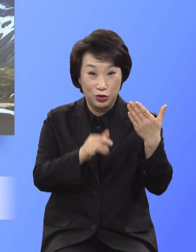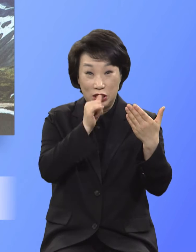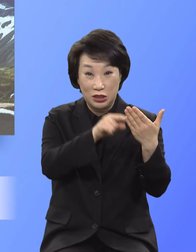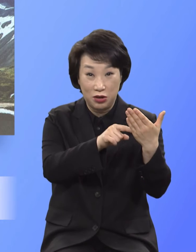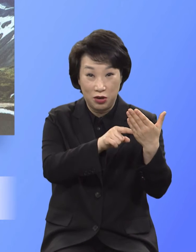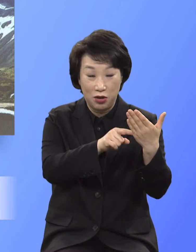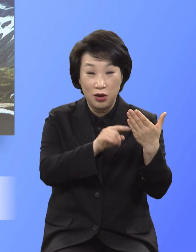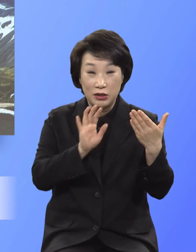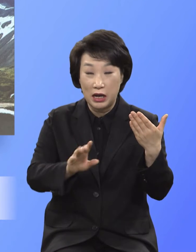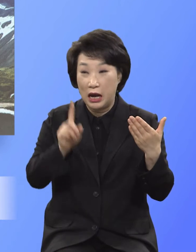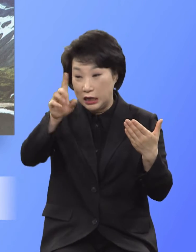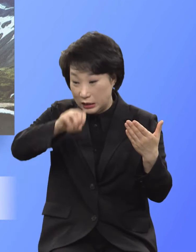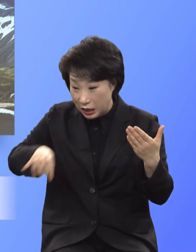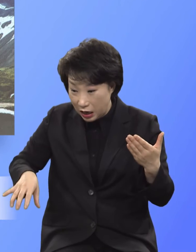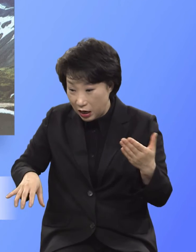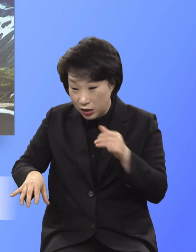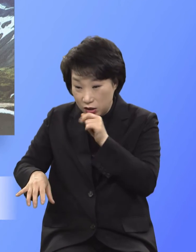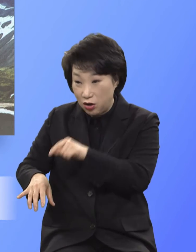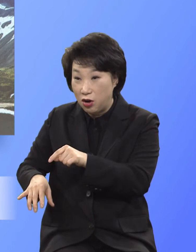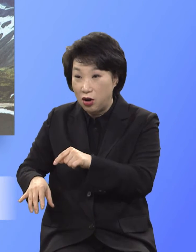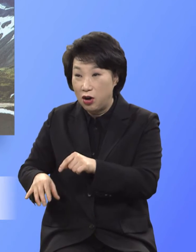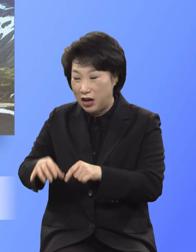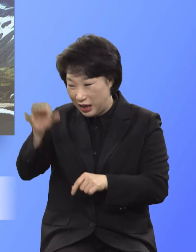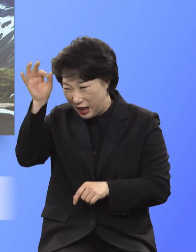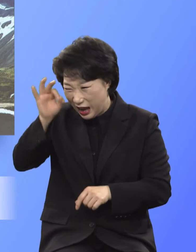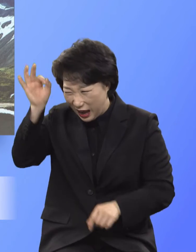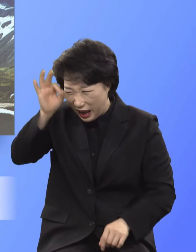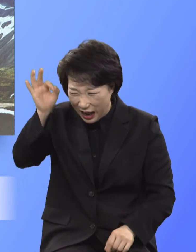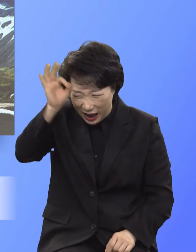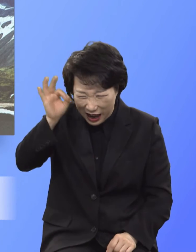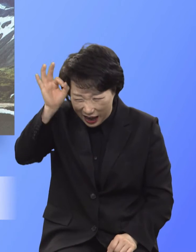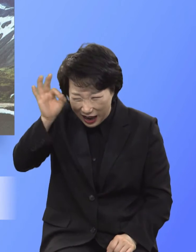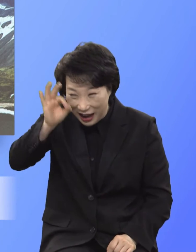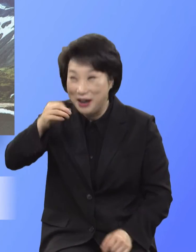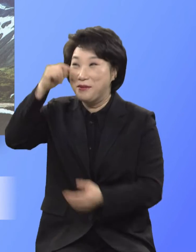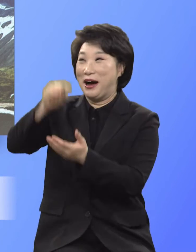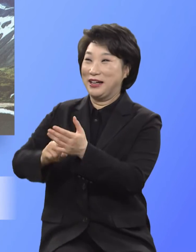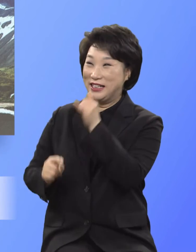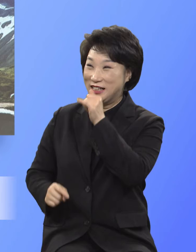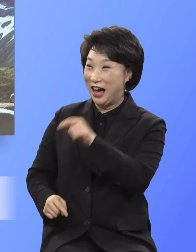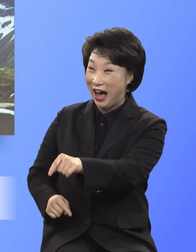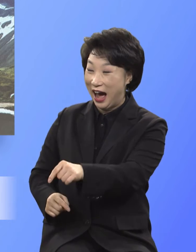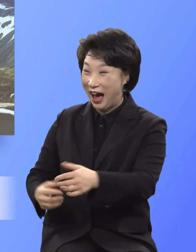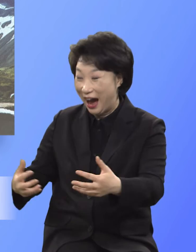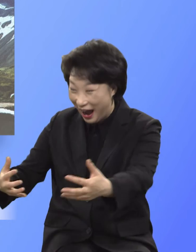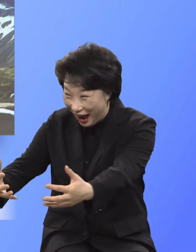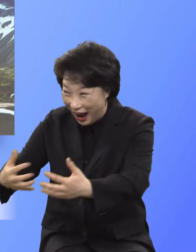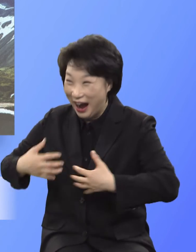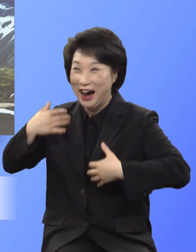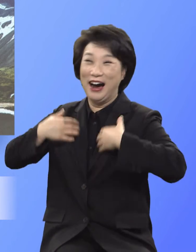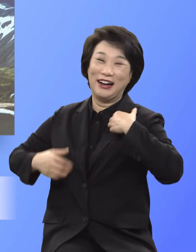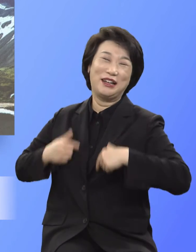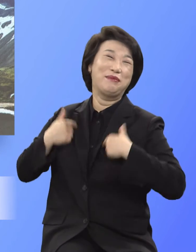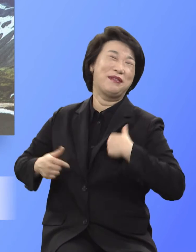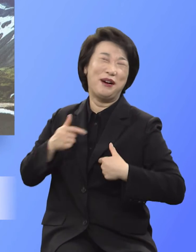양을 두고 잊어버린 양 한 마리를 찾으실 때 그